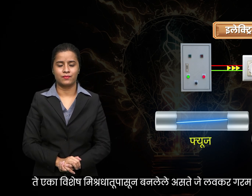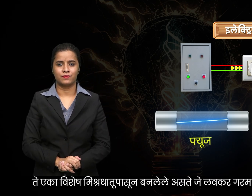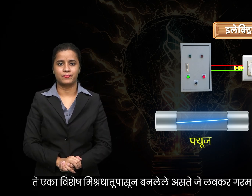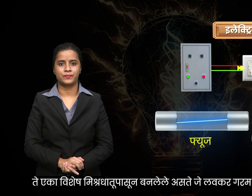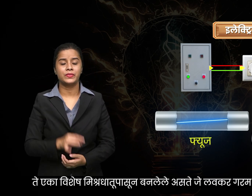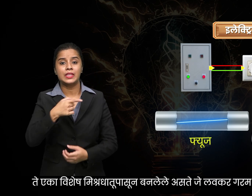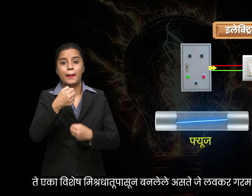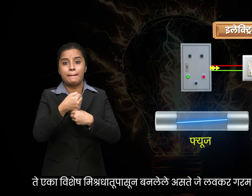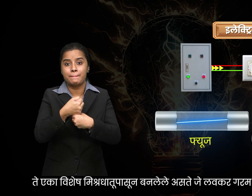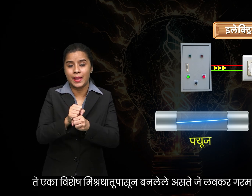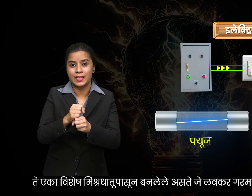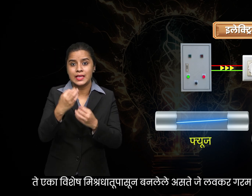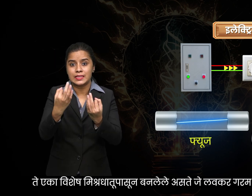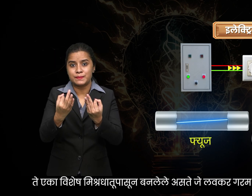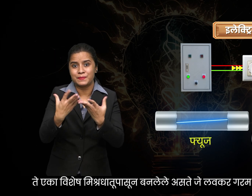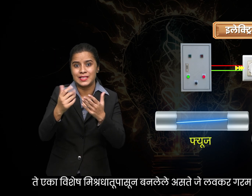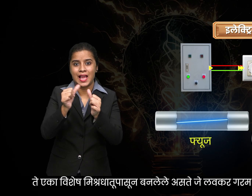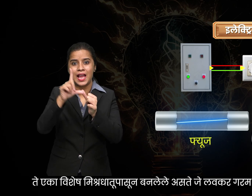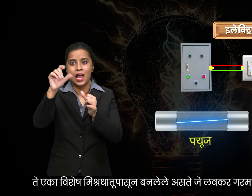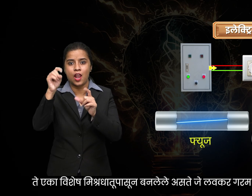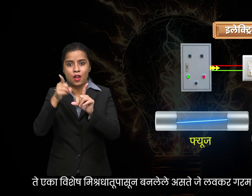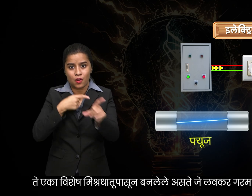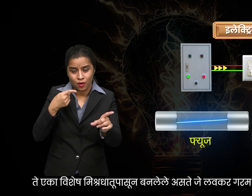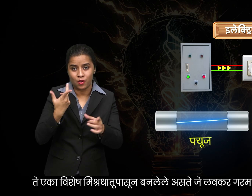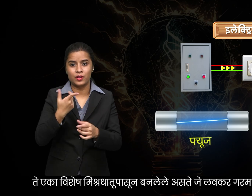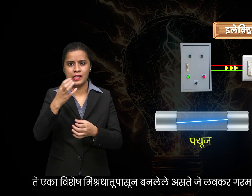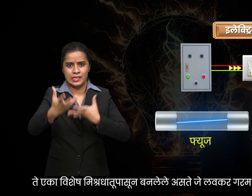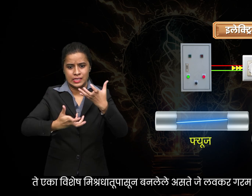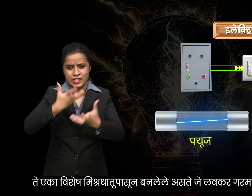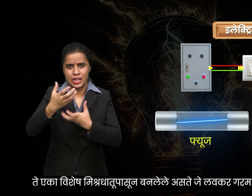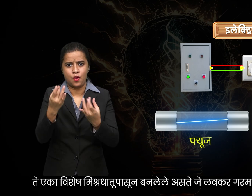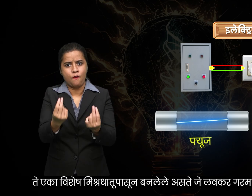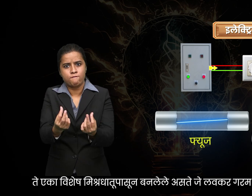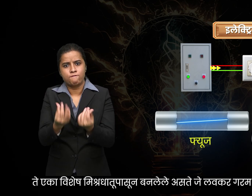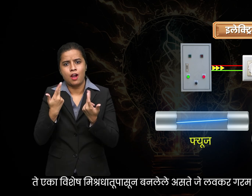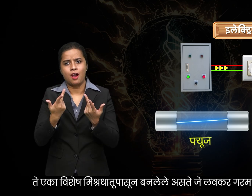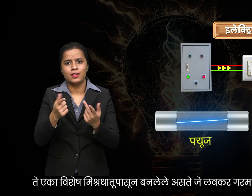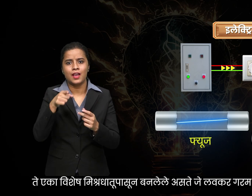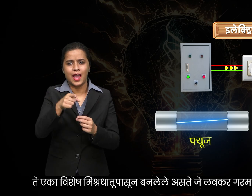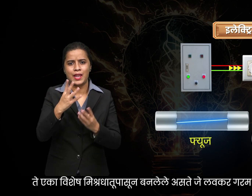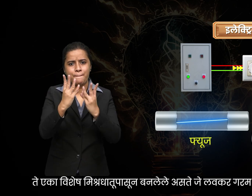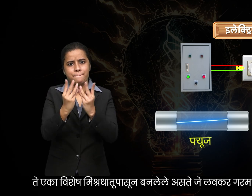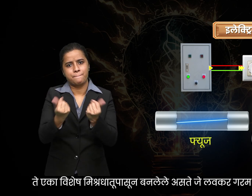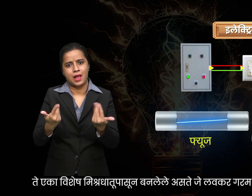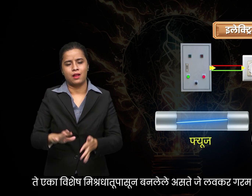ते एक विशेष मिश्र धातूपासून बनवलेले असते जे लवकर गरम होते आणि वितळते.